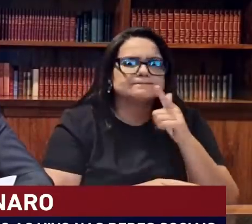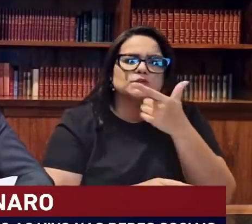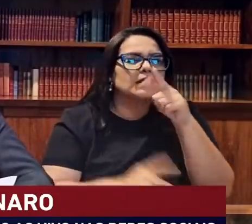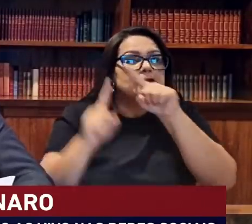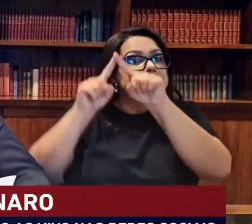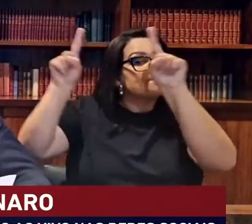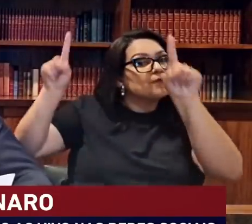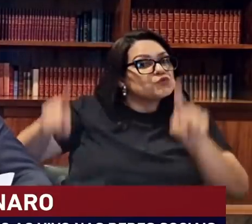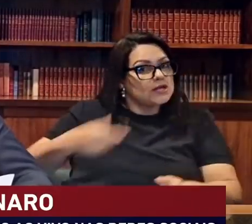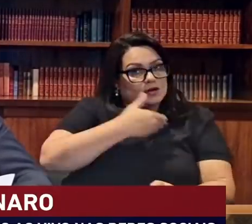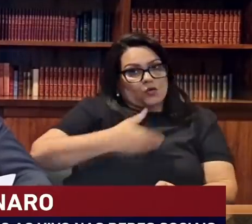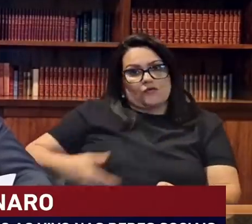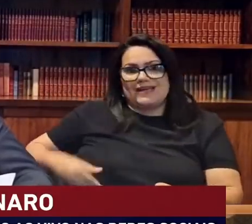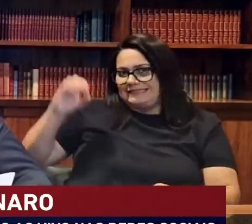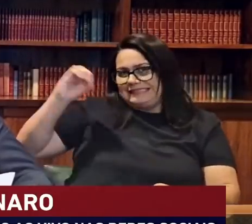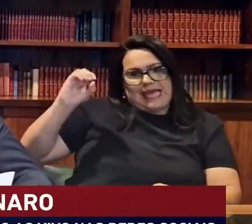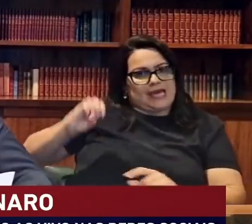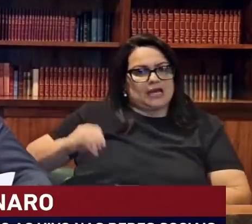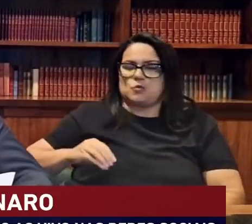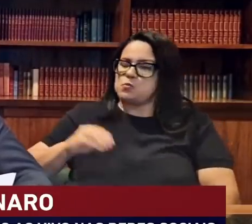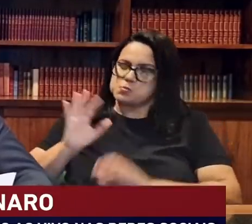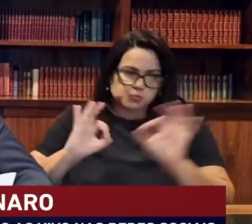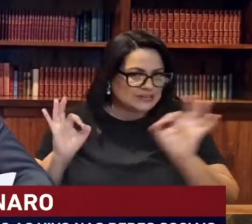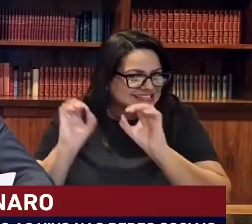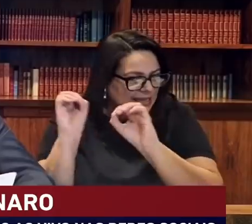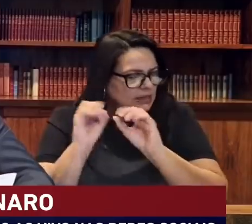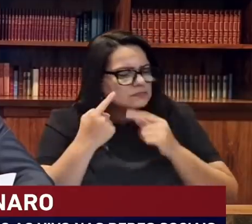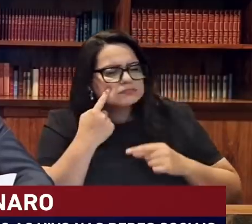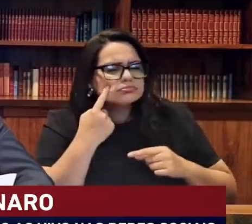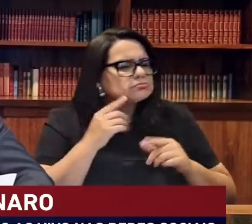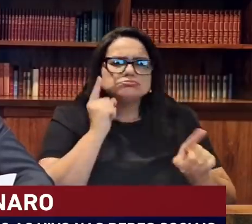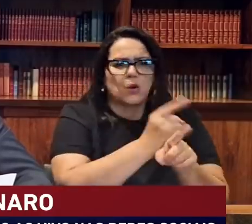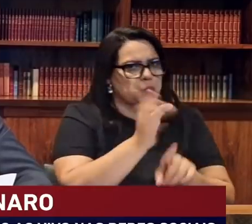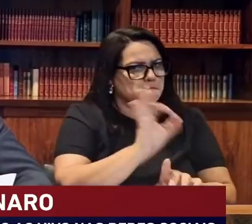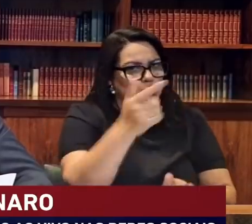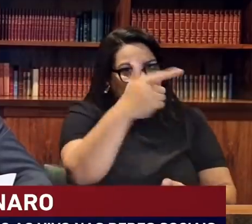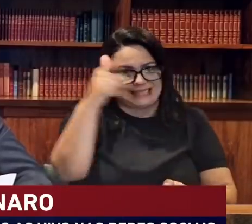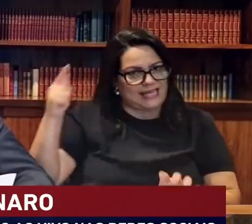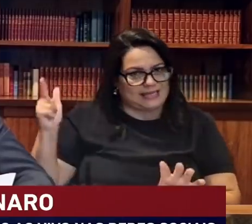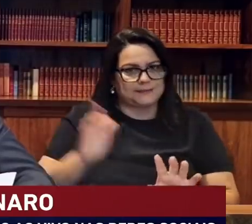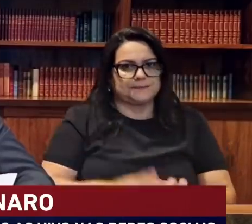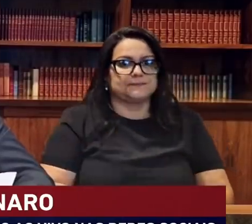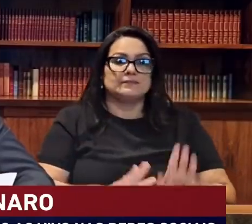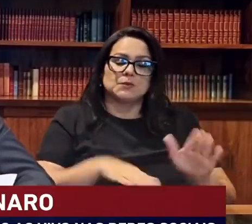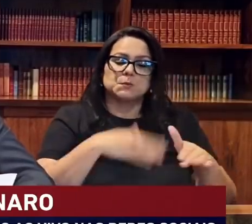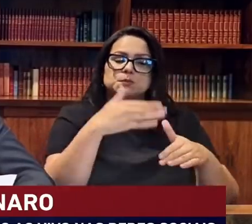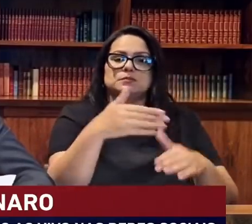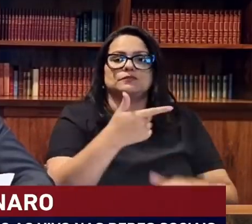servidor público, zero. Nenhum servidor público. E resolveu, então, no dia 29...